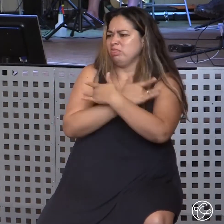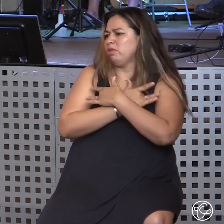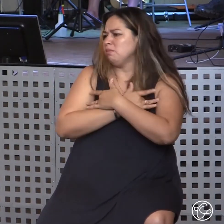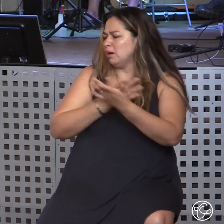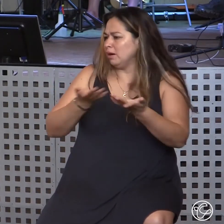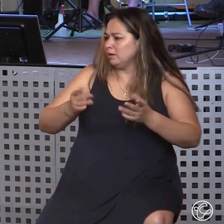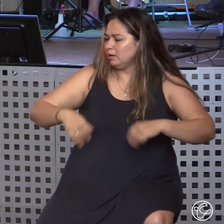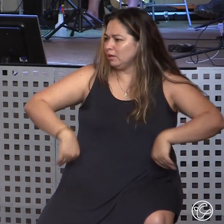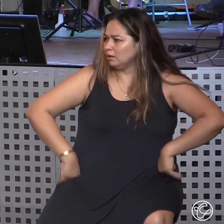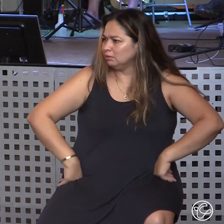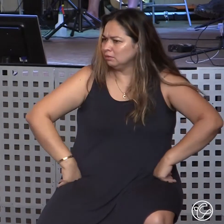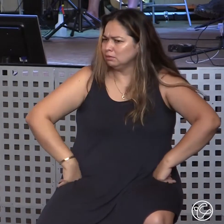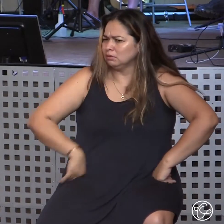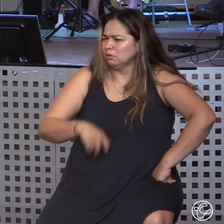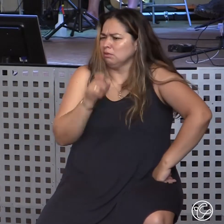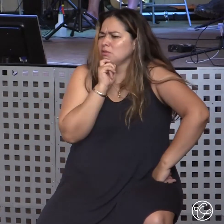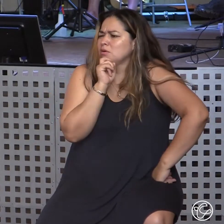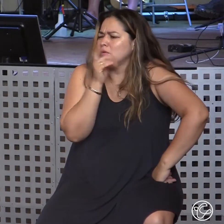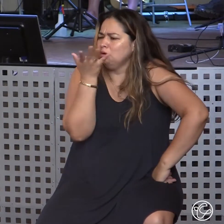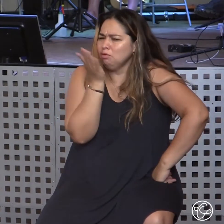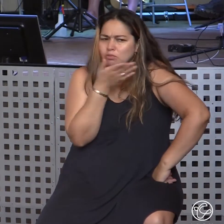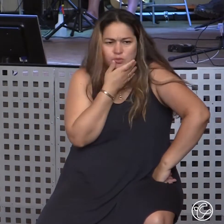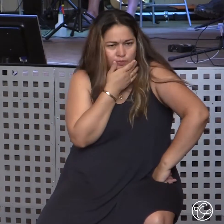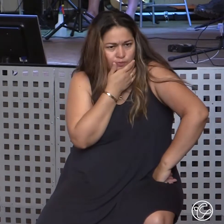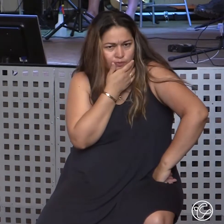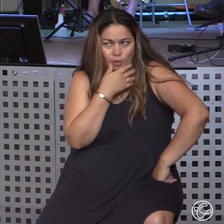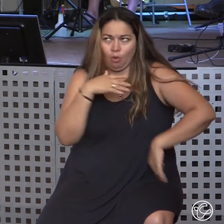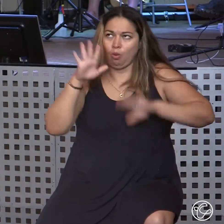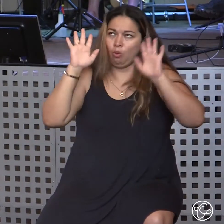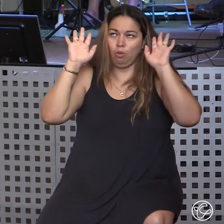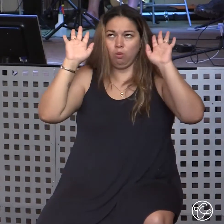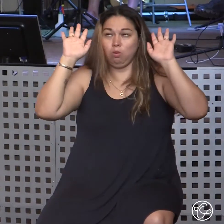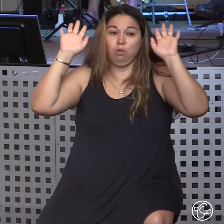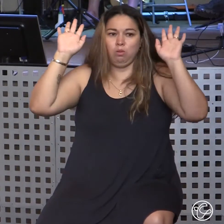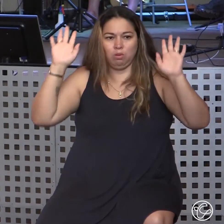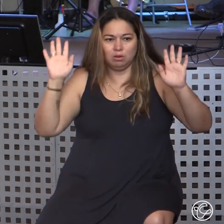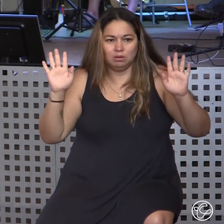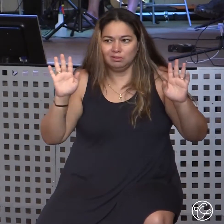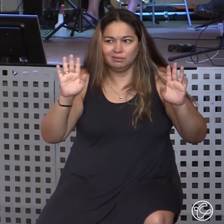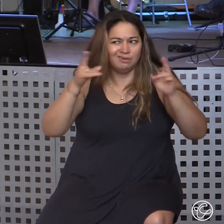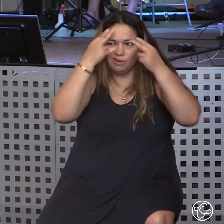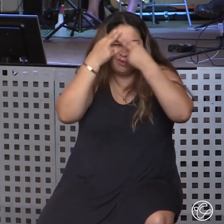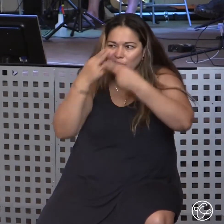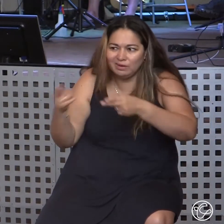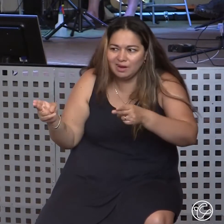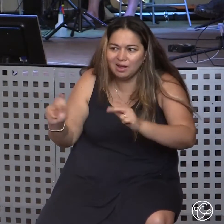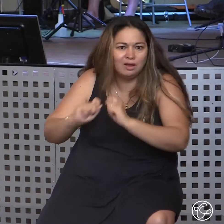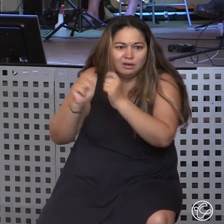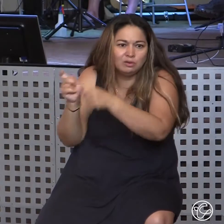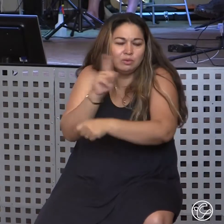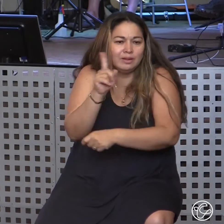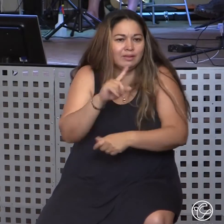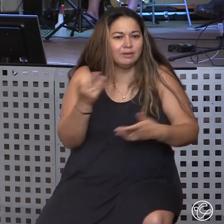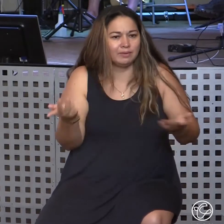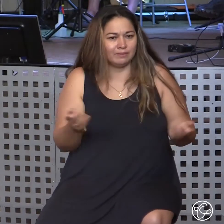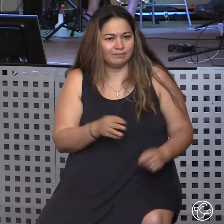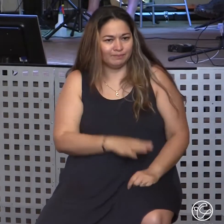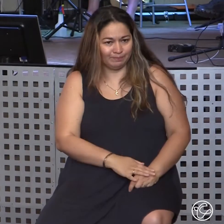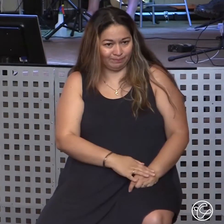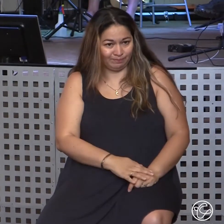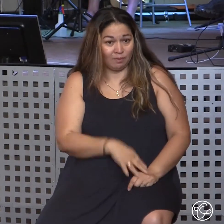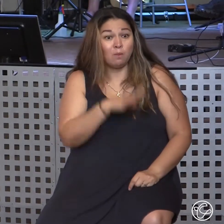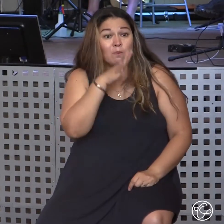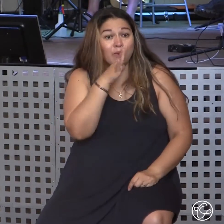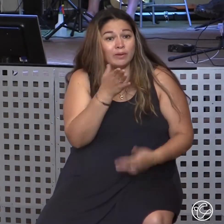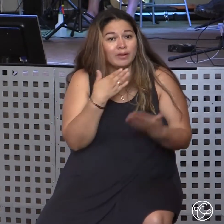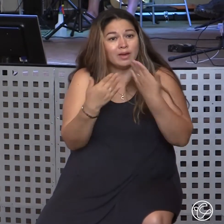Y se escandalizaban de él. Es decir, lejos de honrarle, le deshonraban.